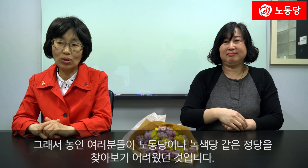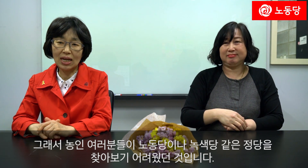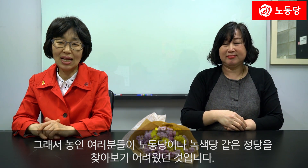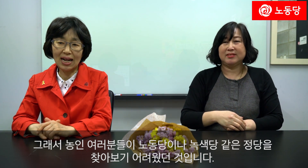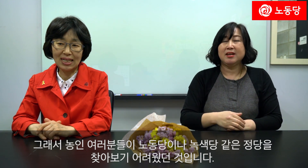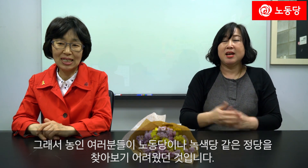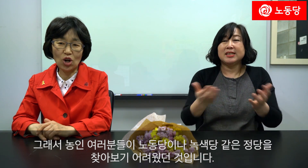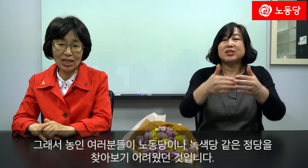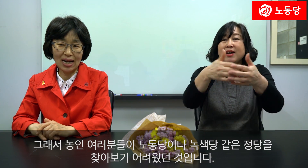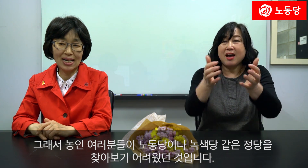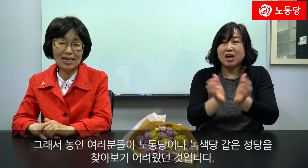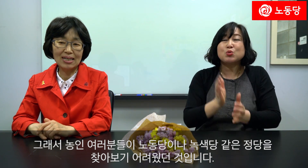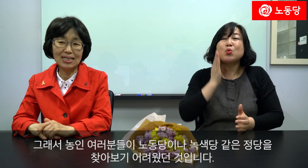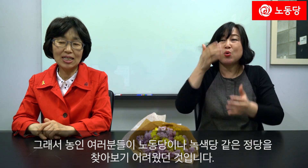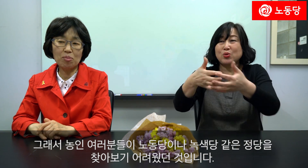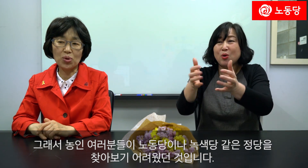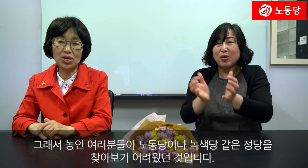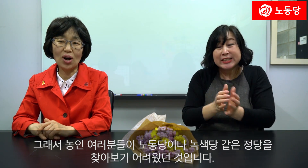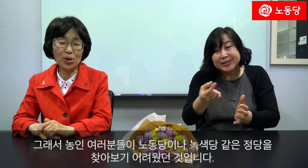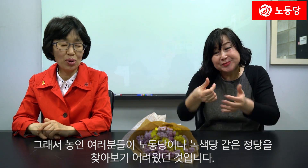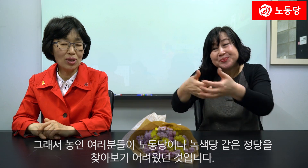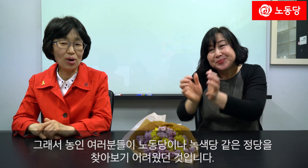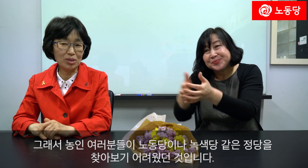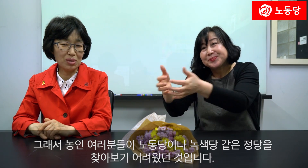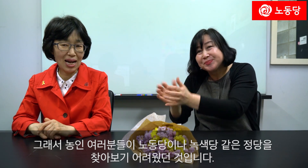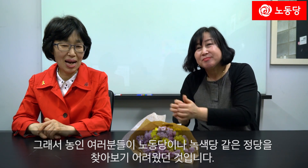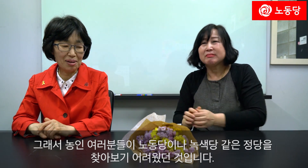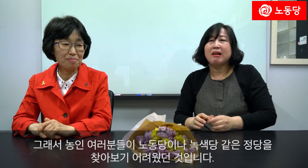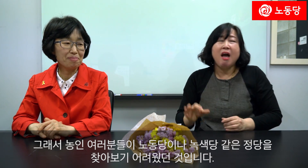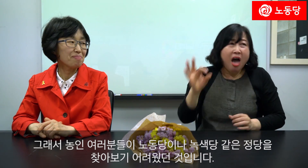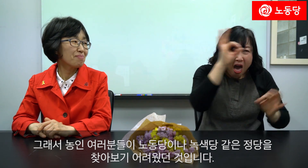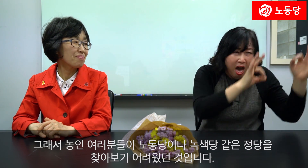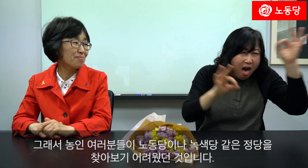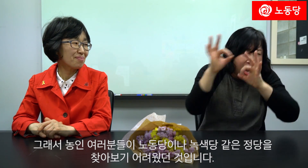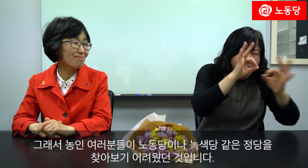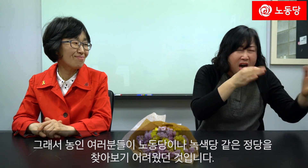노동당이나 녹색당 같은 정당을 찾아보기 어려웠던 것입니다.